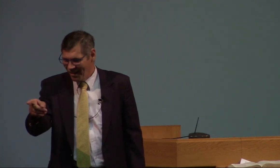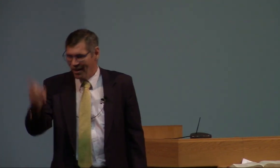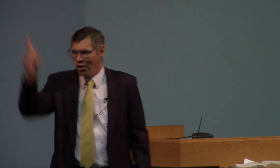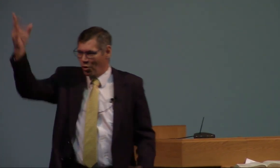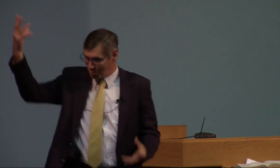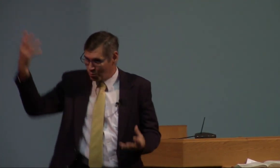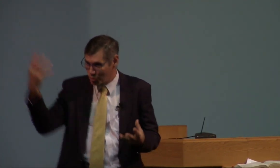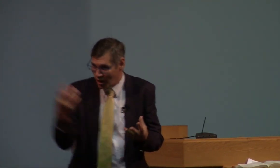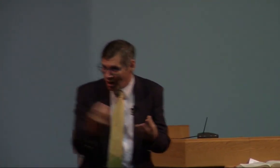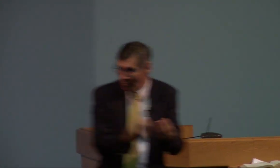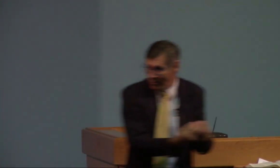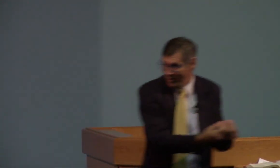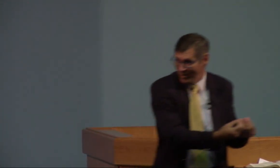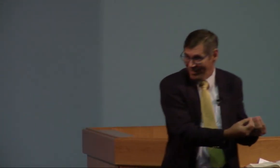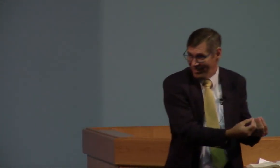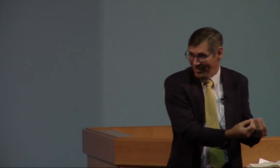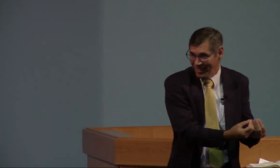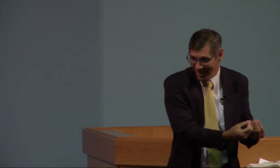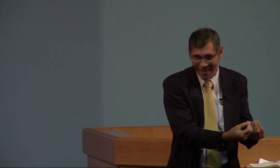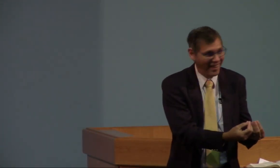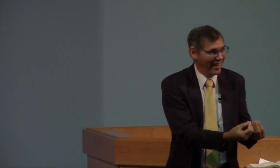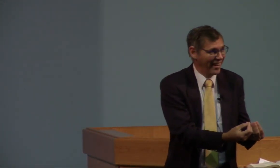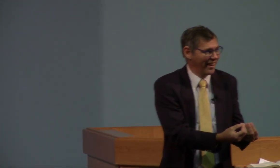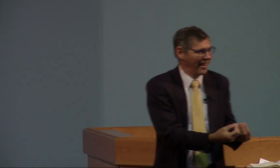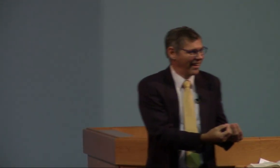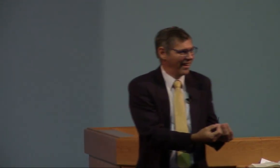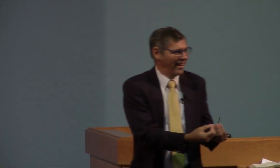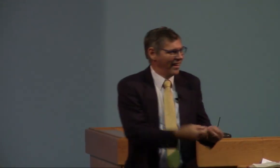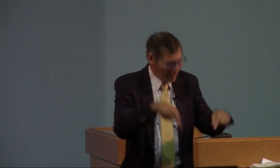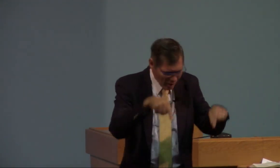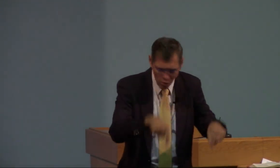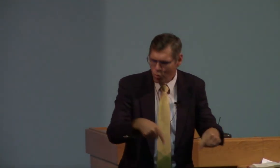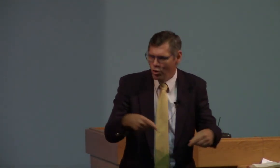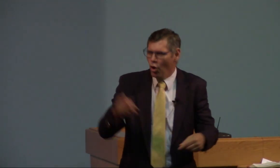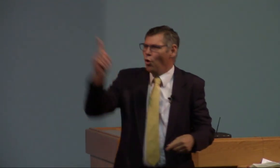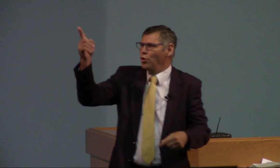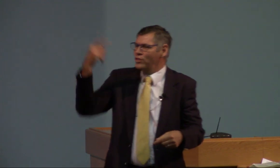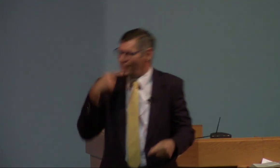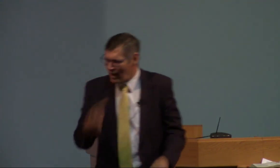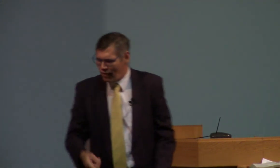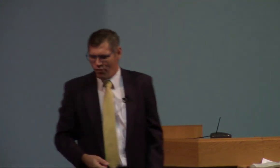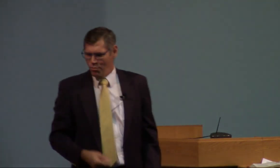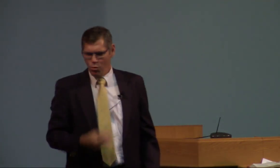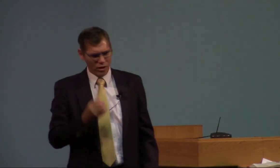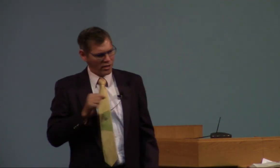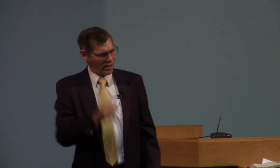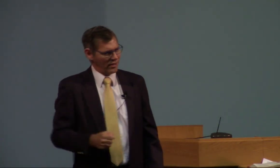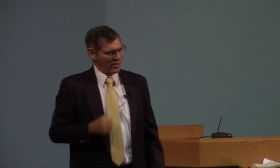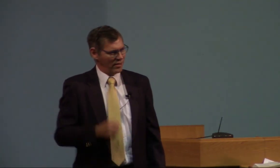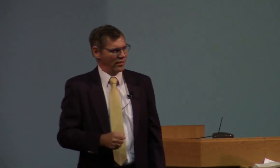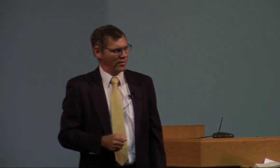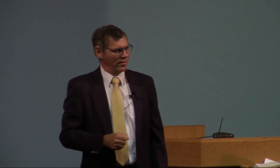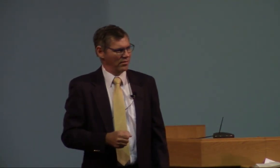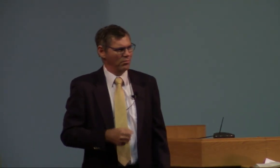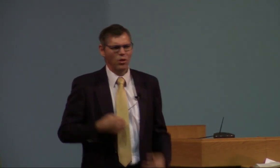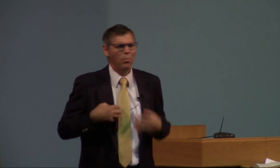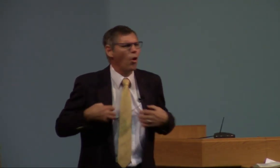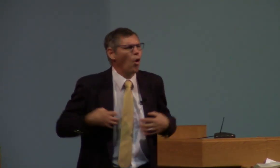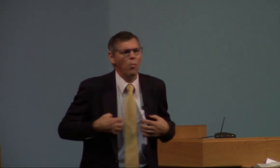God moet saam, né? Nou, God sê vir Moses, moenie bekommerd wees